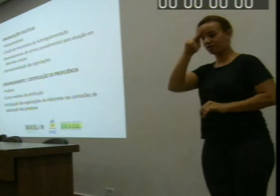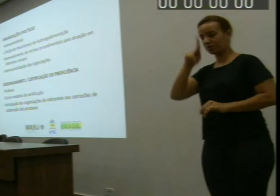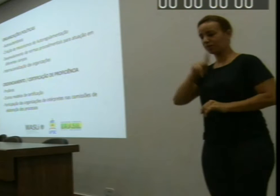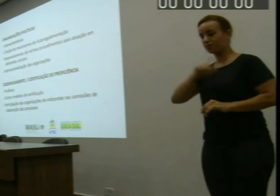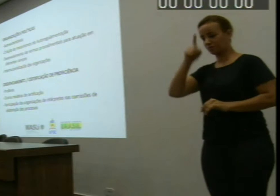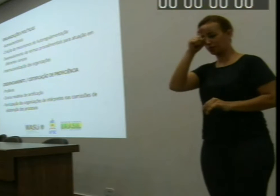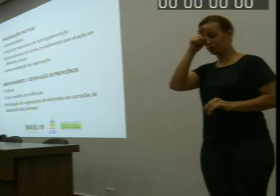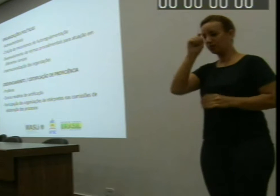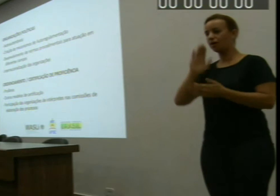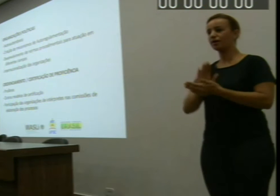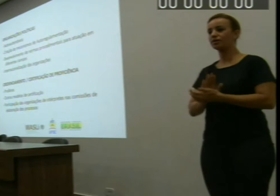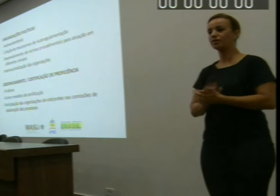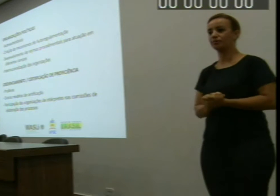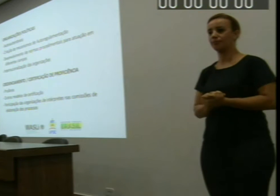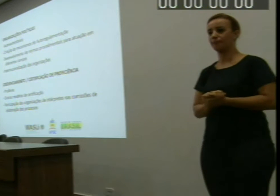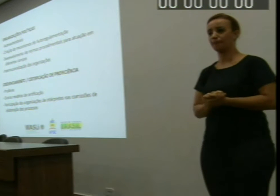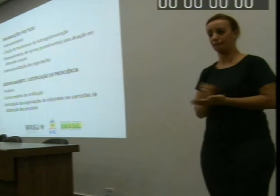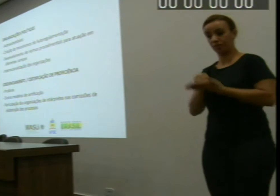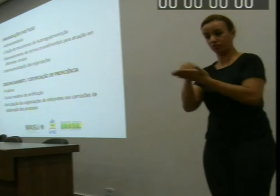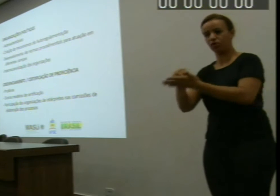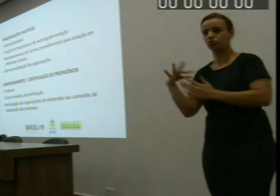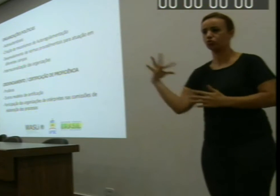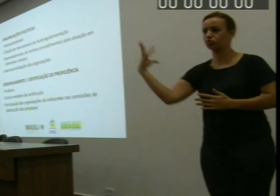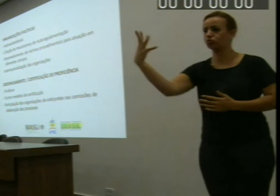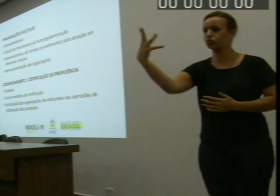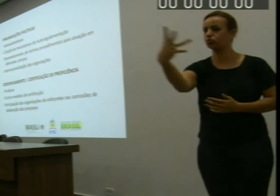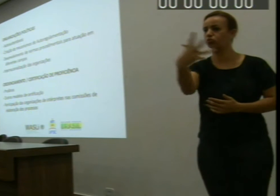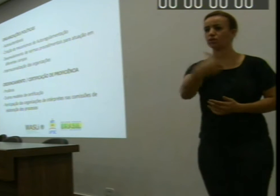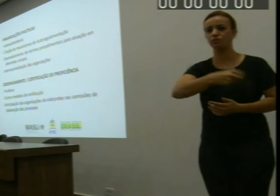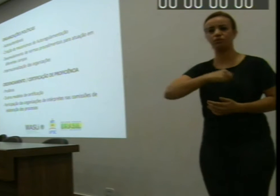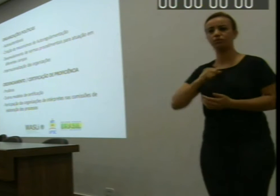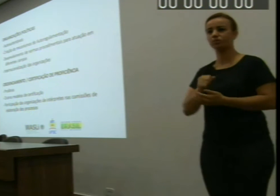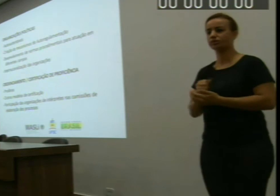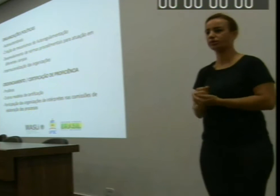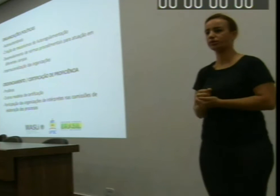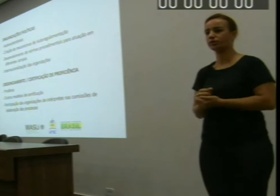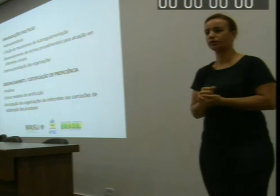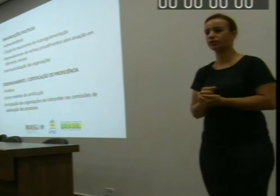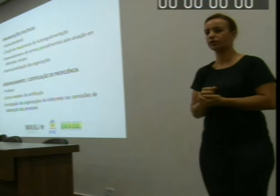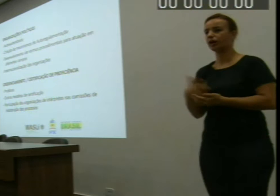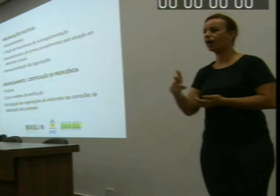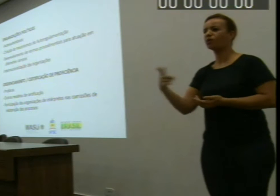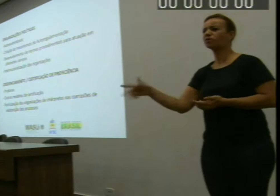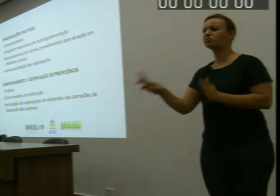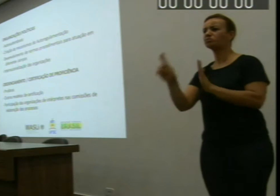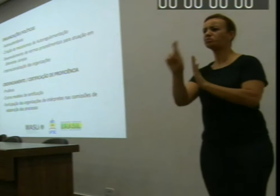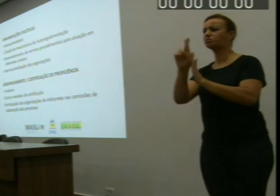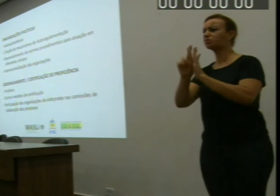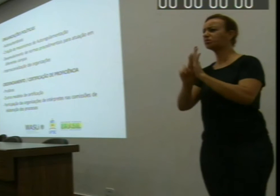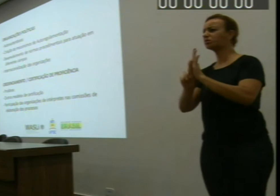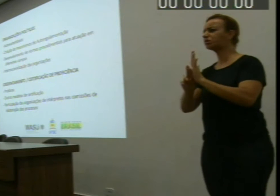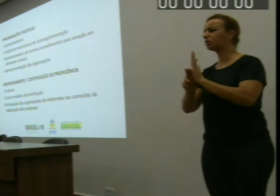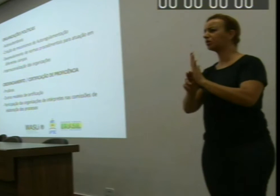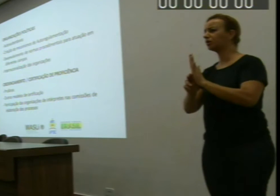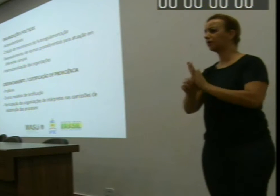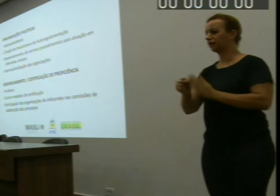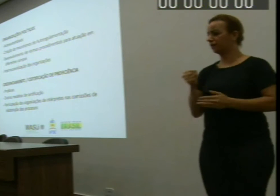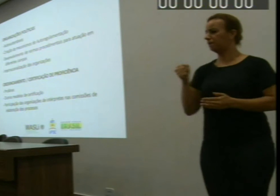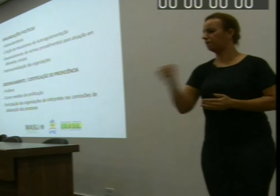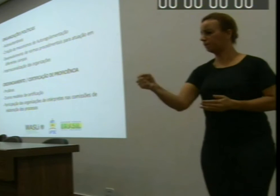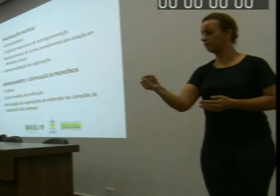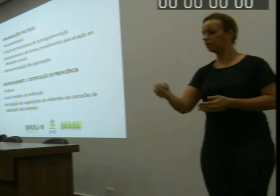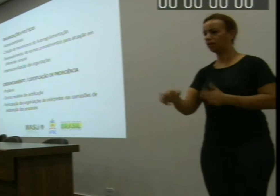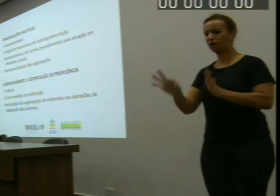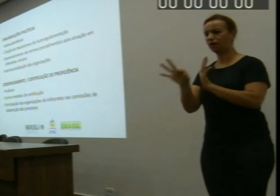sistema do hospital em geral o que que acontece quando a gente não tem normas querem impor aos intérpretes que realizem